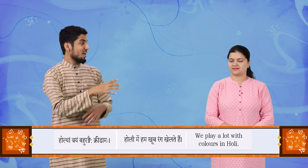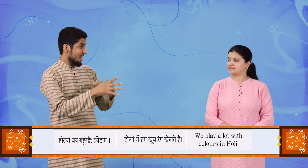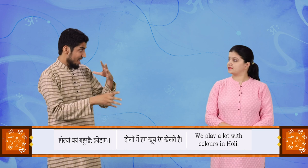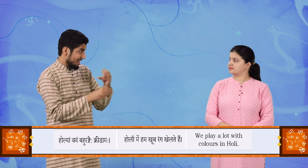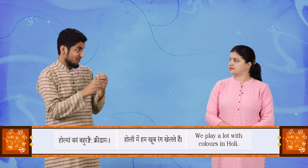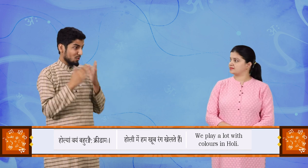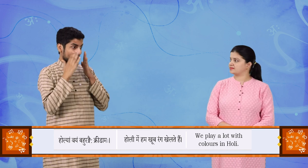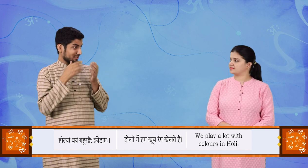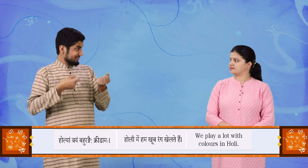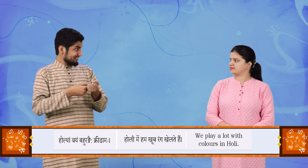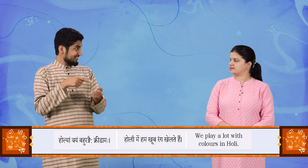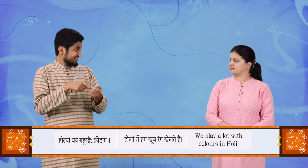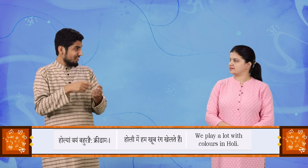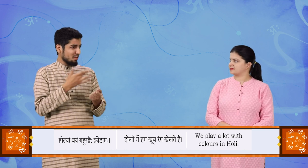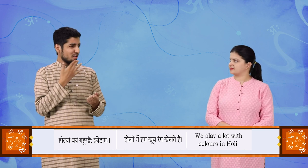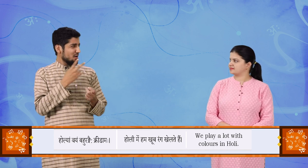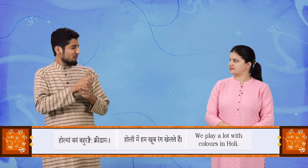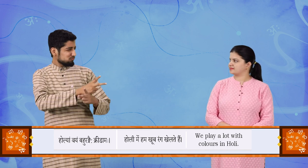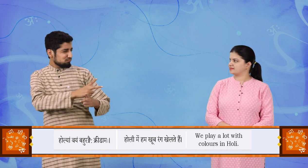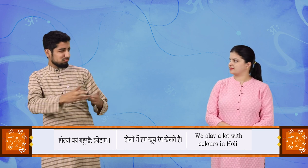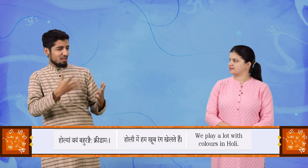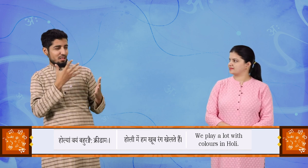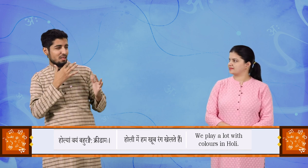होलोग्राम लंबी सुरंग महा